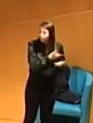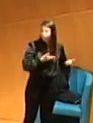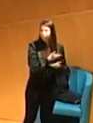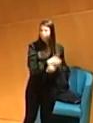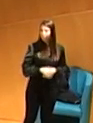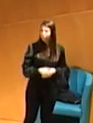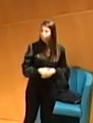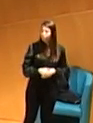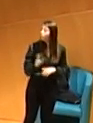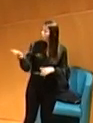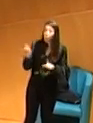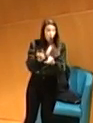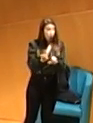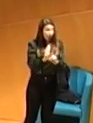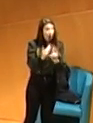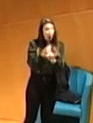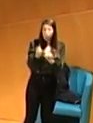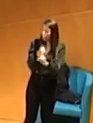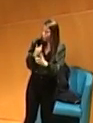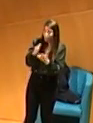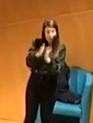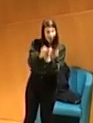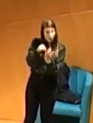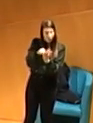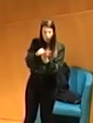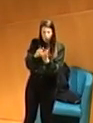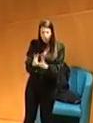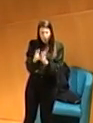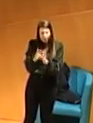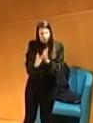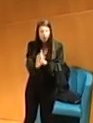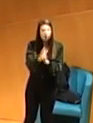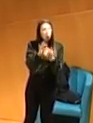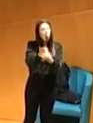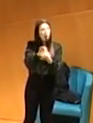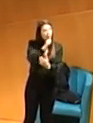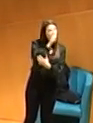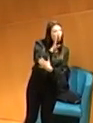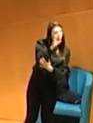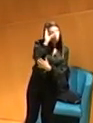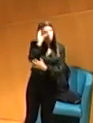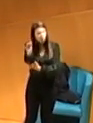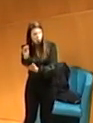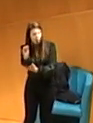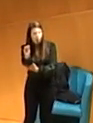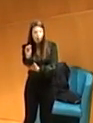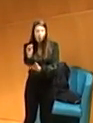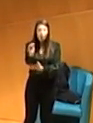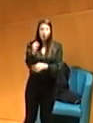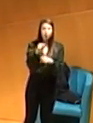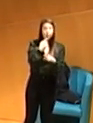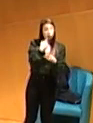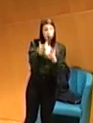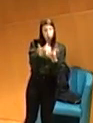Une autre partie importante du livre est consacrée à la relation entre les parents et les professionnels qui vont accompagner les adultes